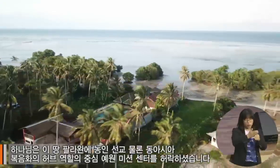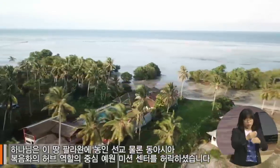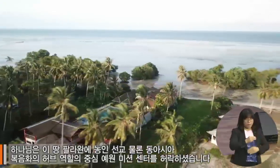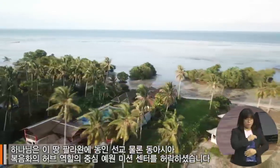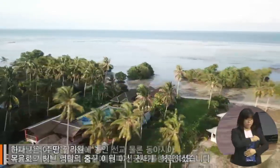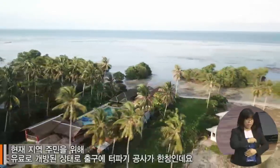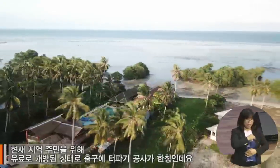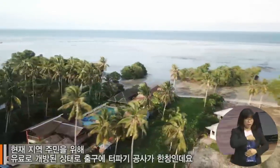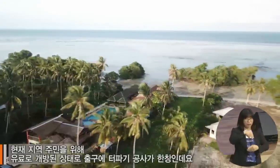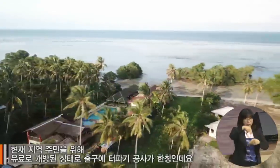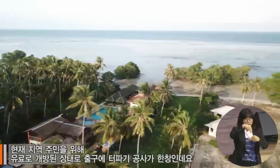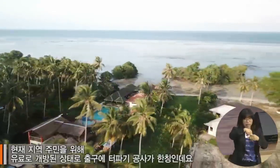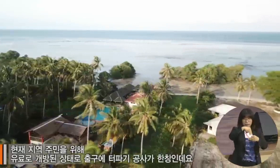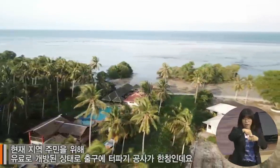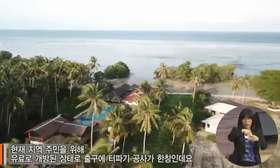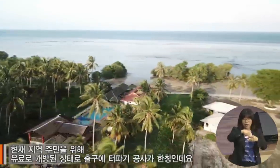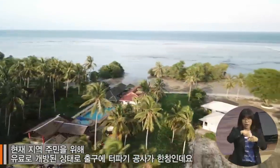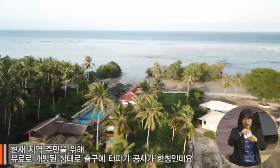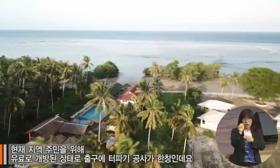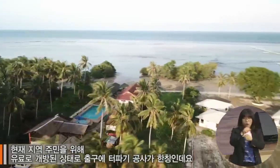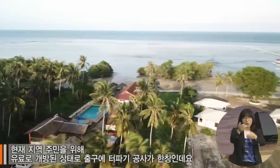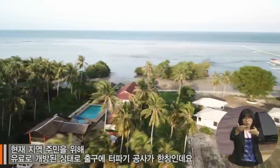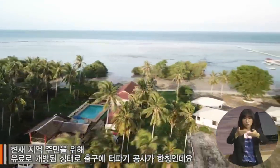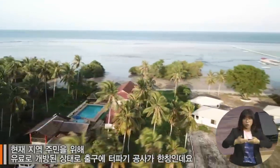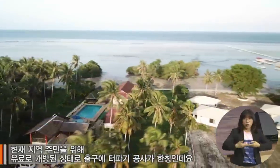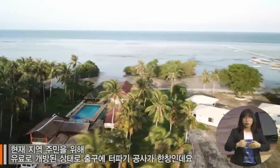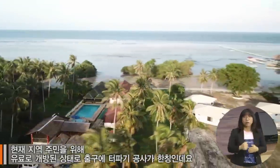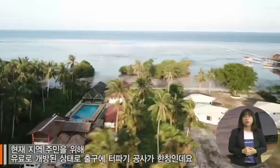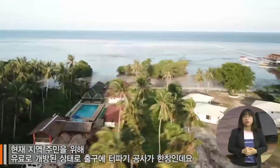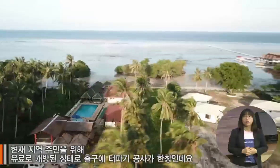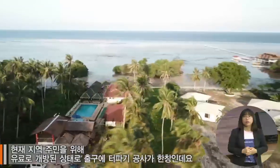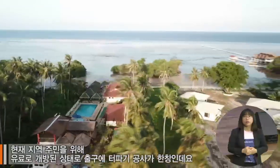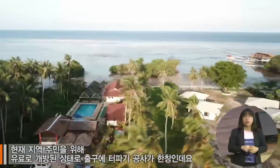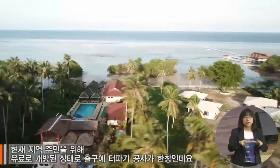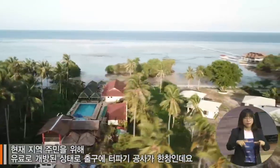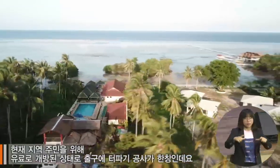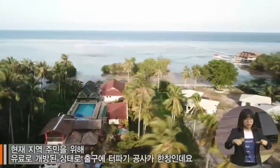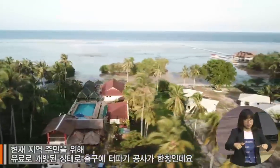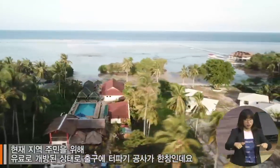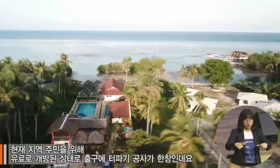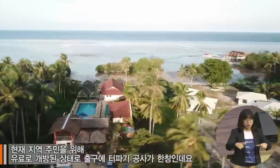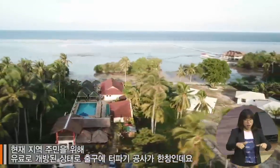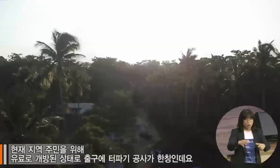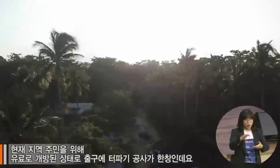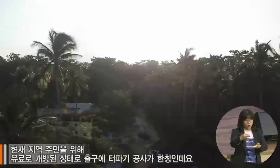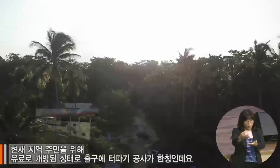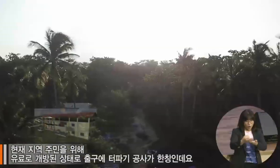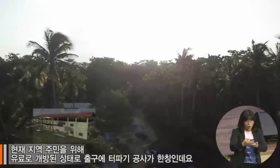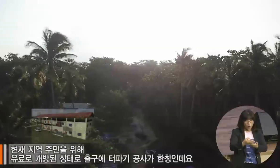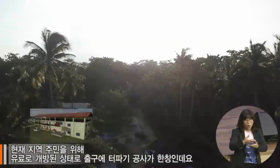허락하셨습니다. 현재 지역 주민을 위해 유료로 개방된 상태로 출구의 텃밭이 공사가